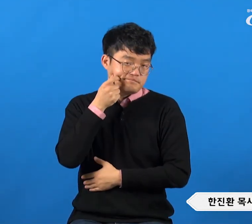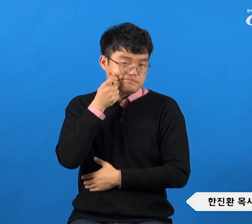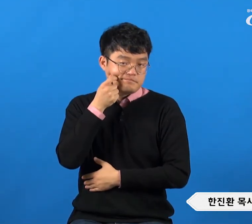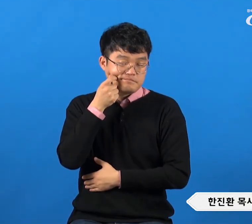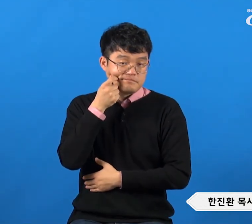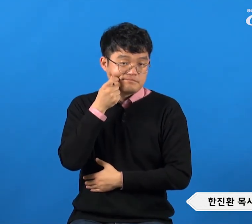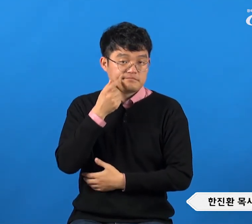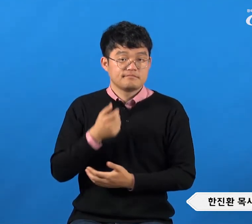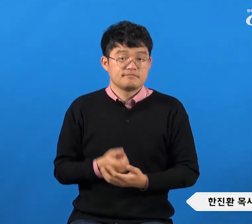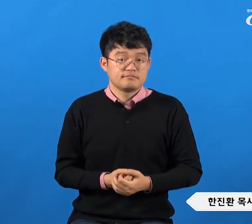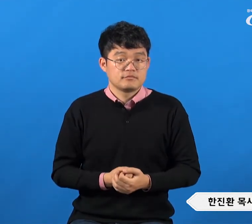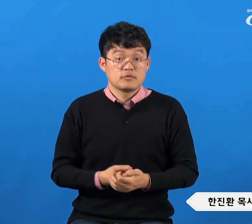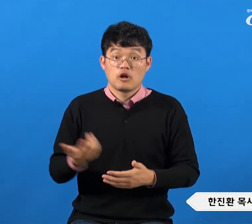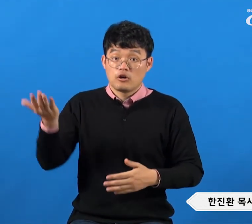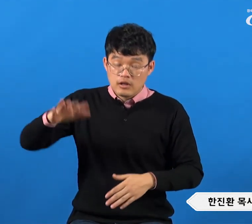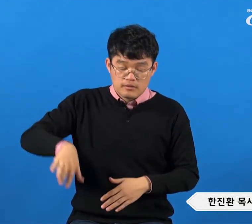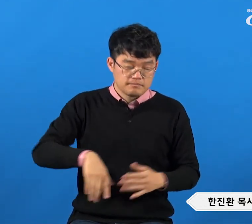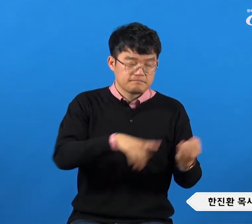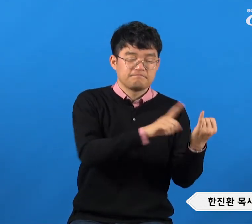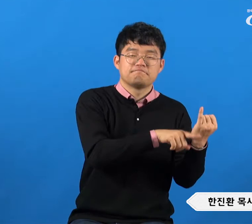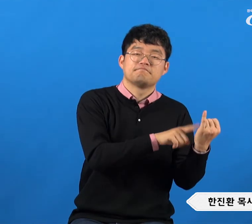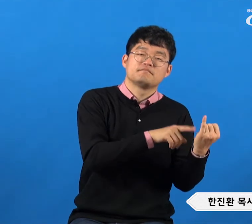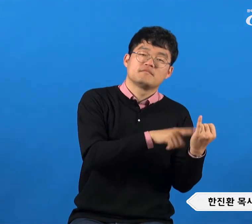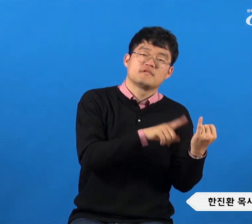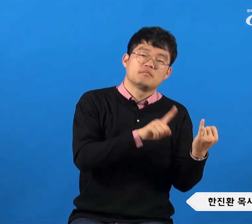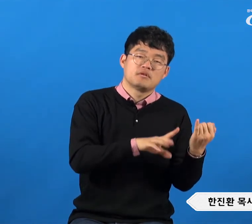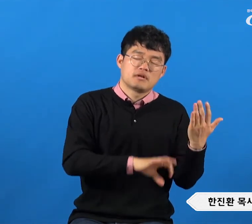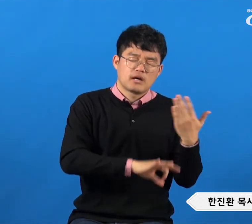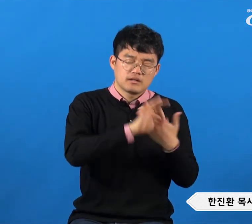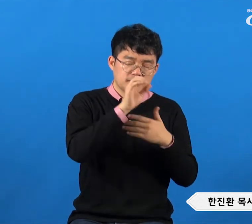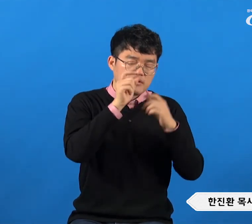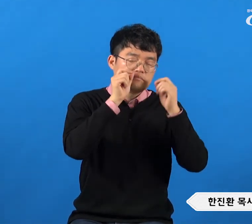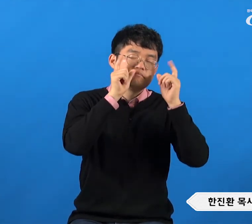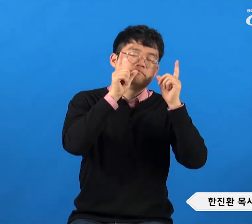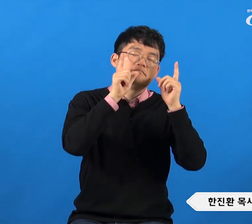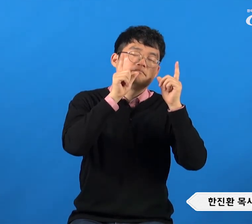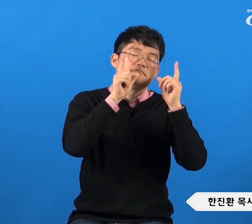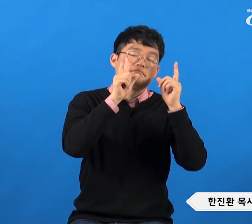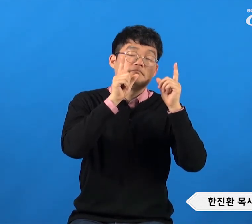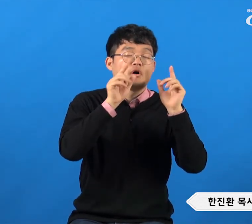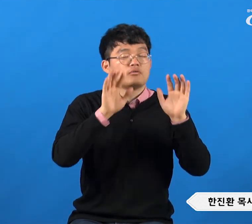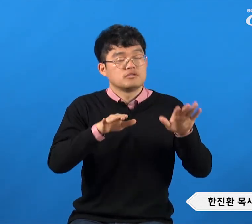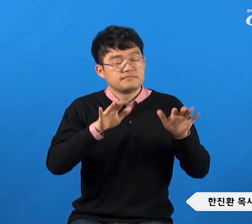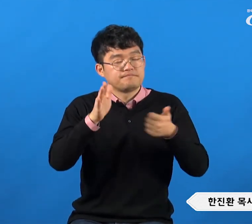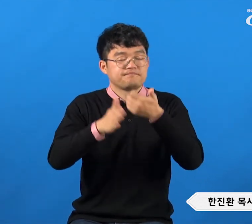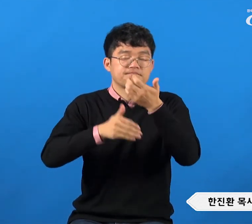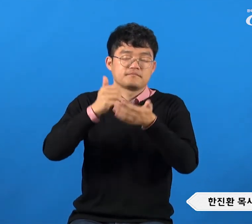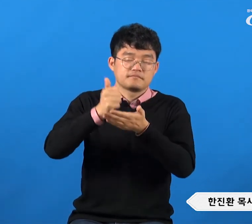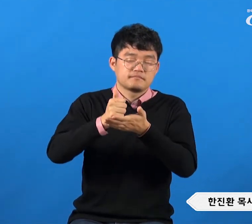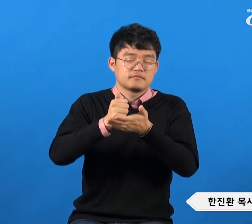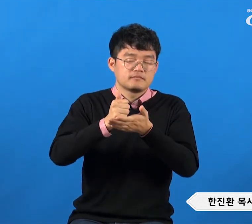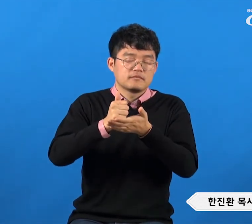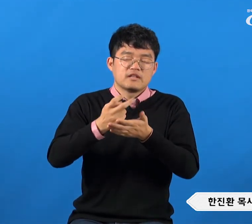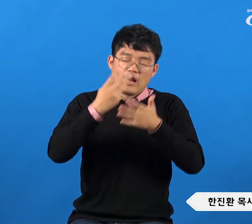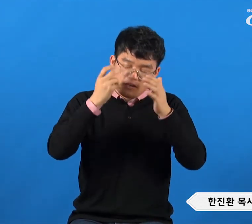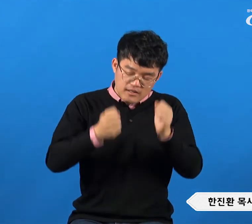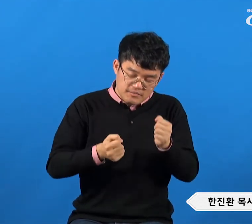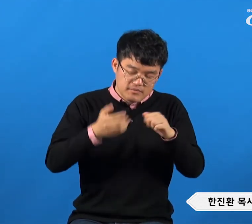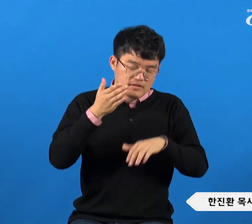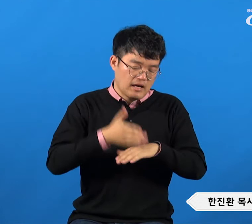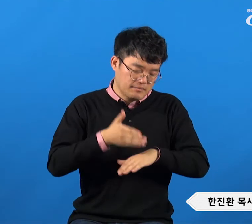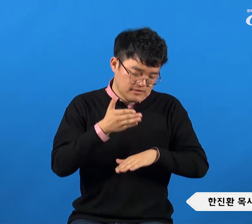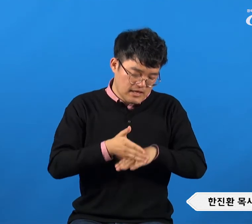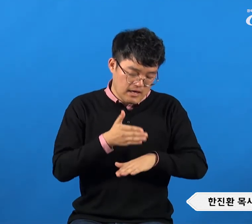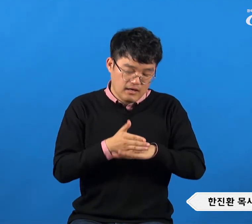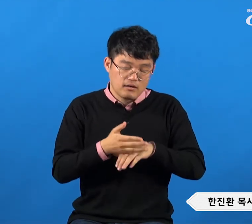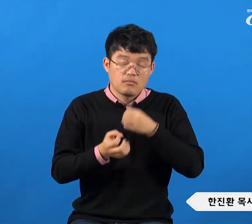것입니다. 그러나 헬렌 켈러는 아침에 눈을 뜨면 오늘도 살아있음에